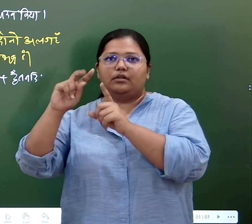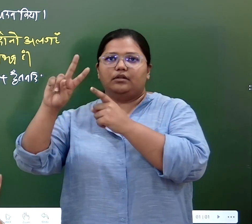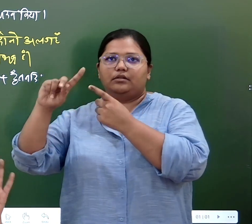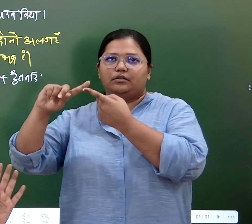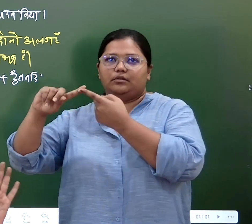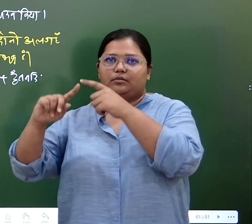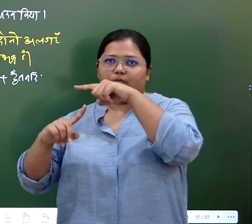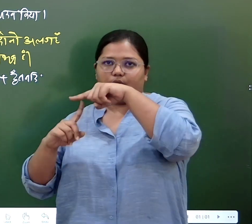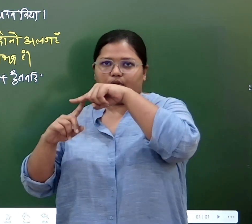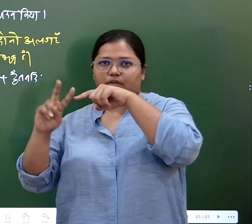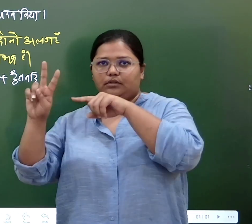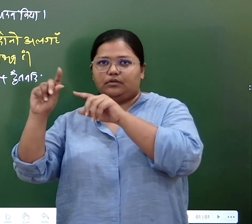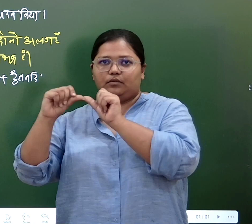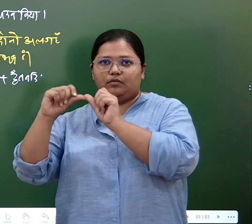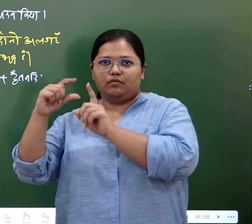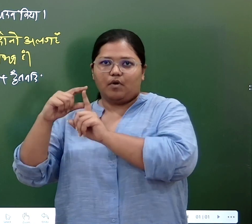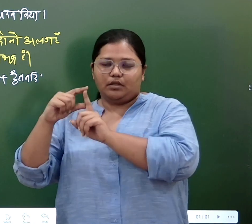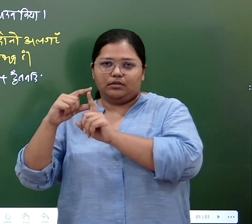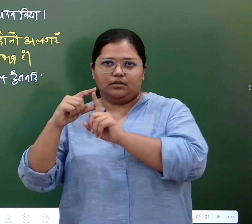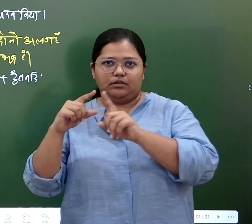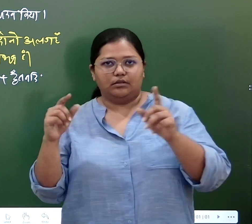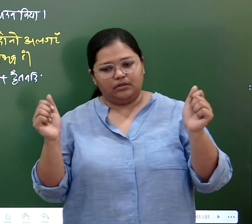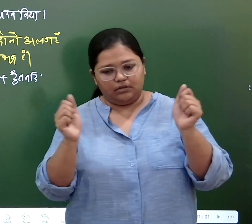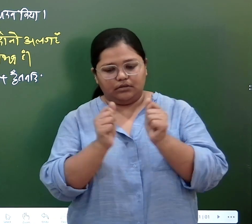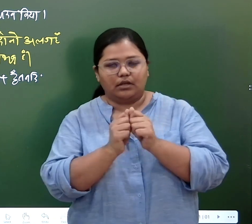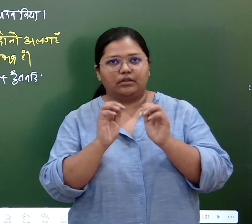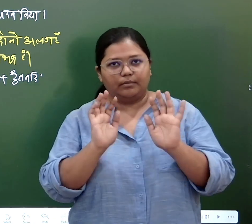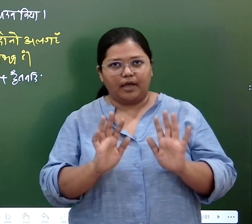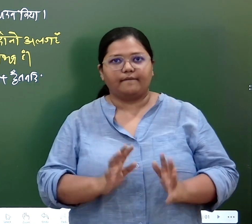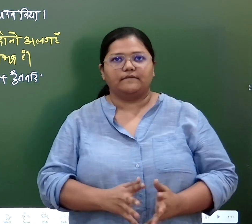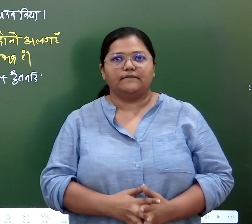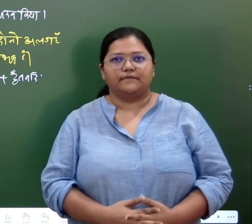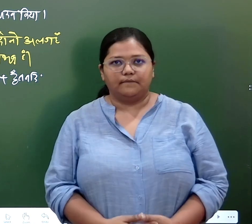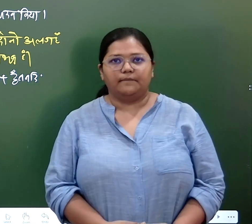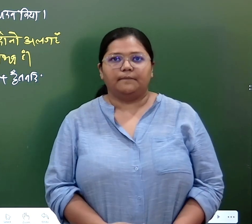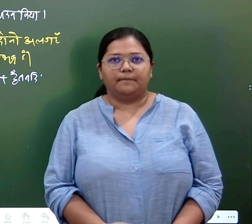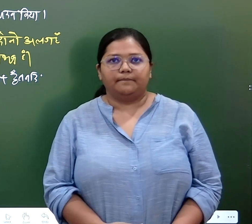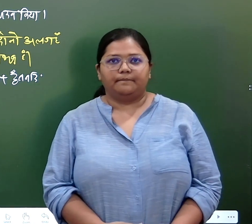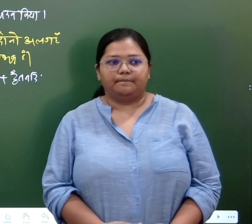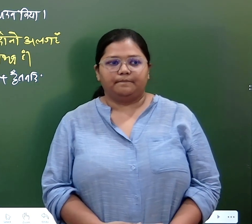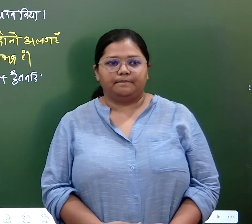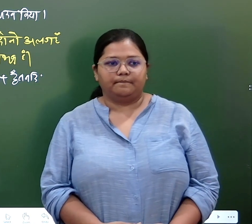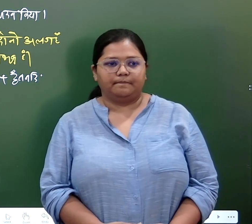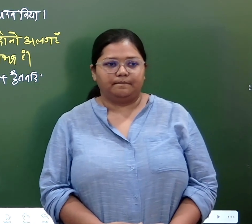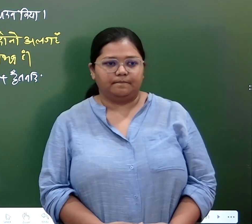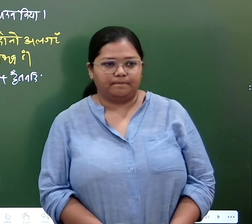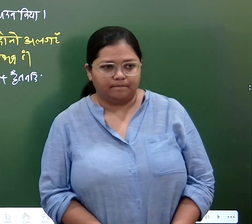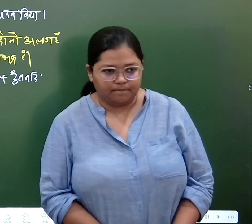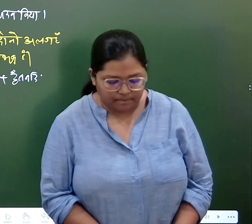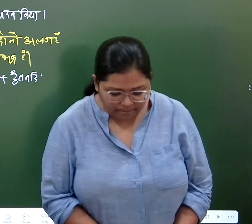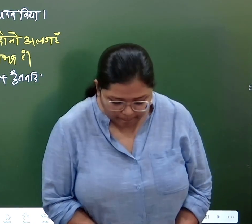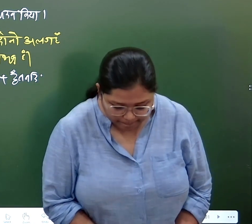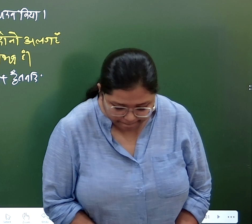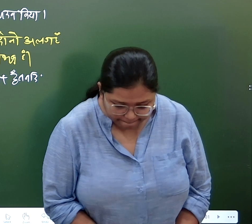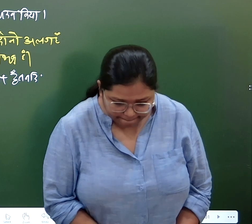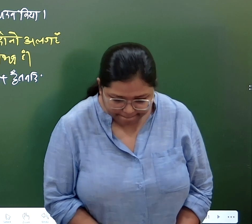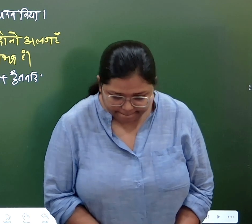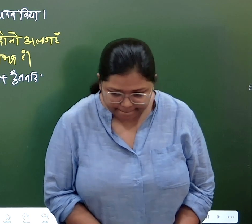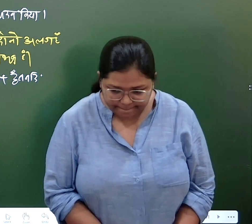और जो है वो ऊपर में जाके हम दोनों विलीन नहीं होंगे, समझ में आया। ये था आपका